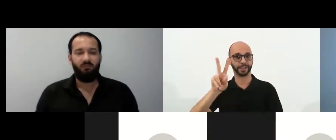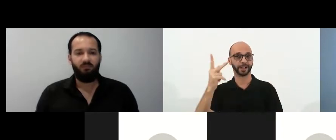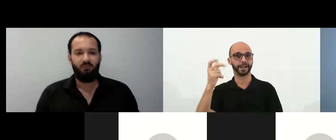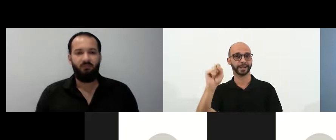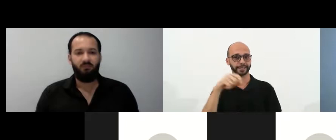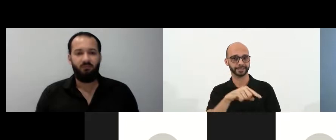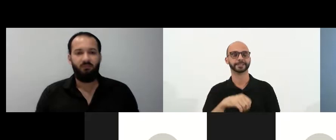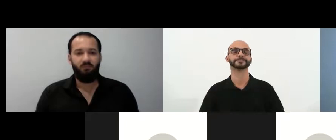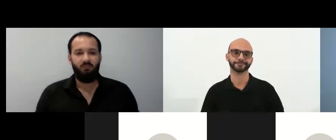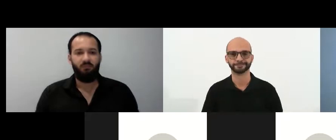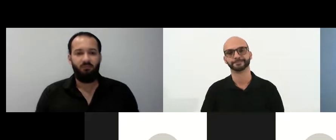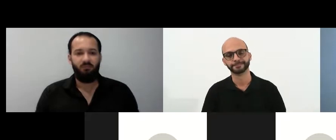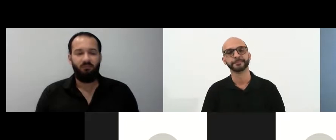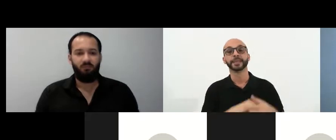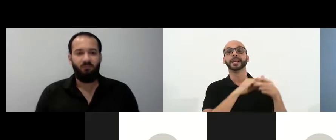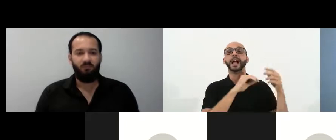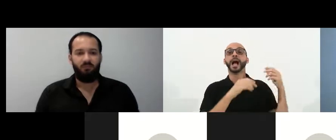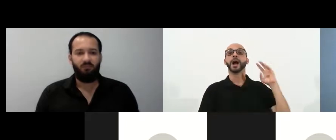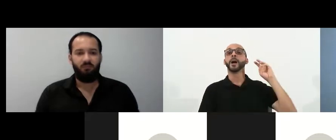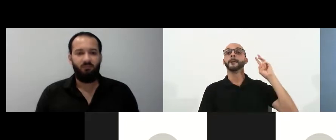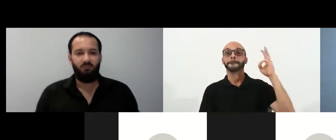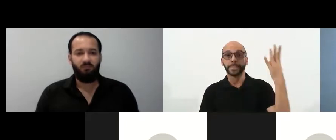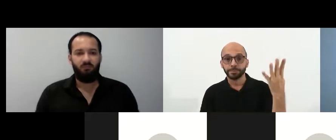E com isso ia utilizando.